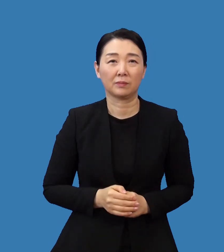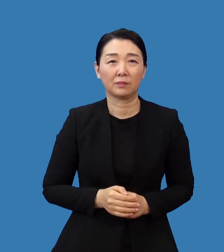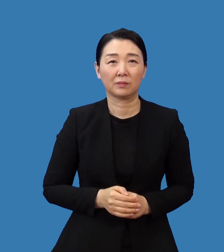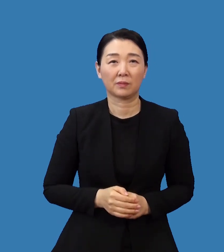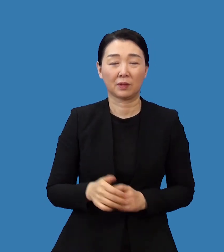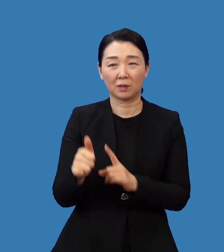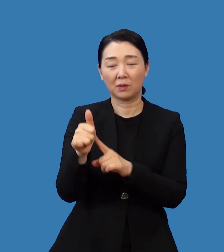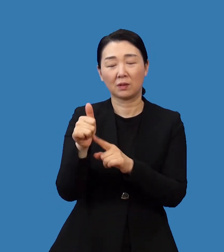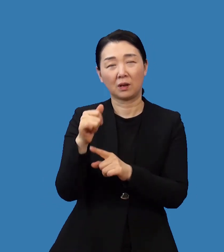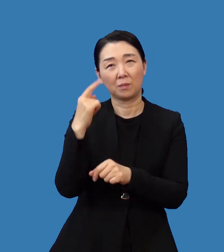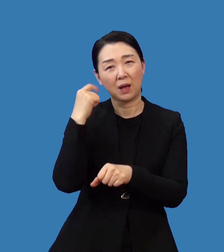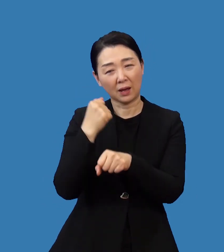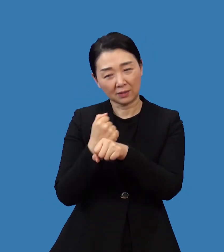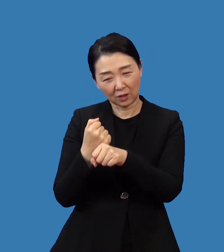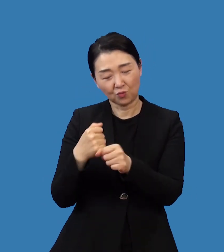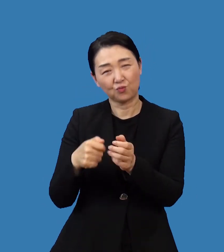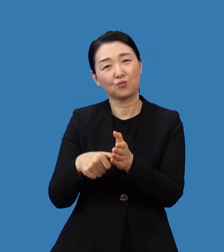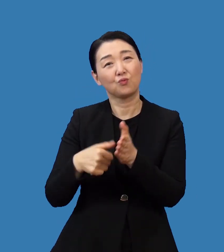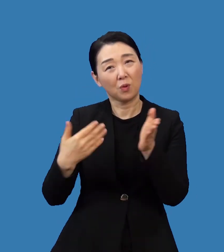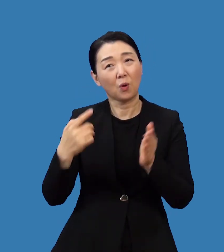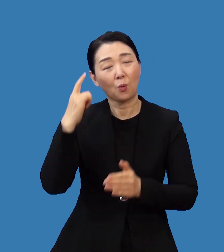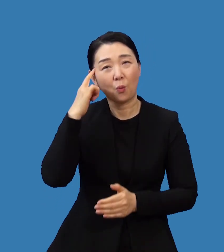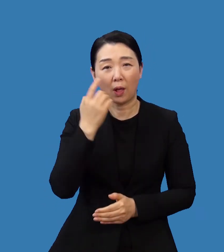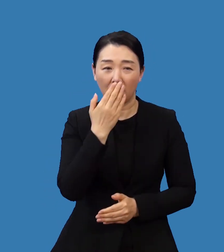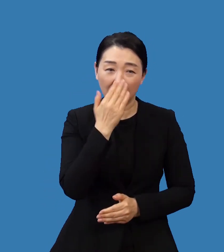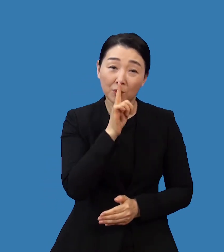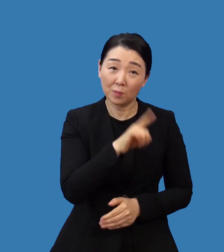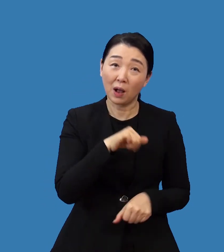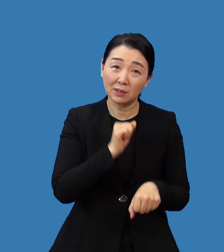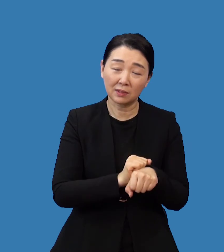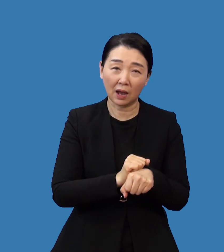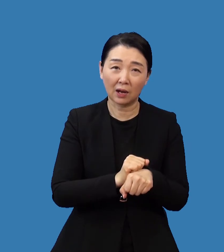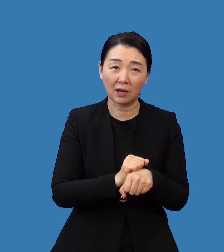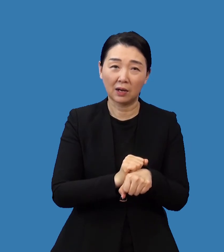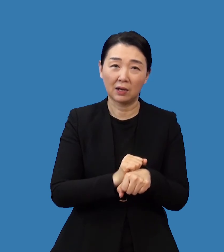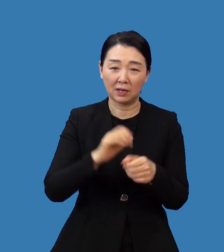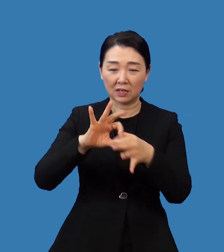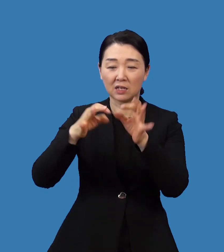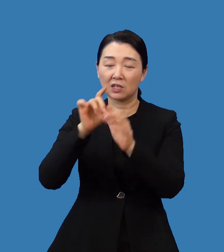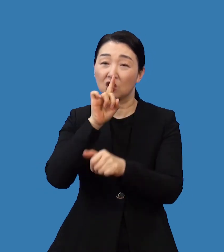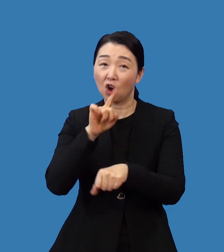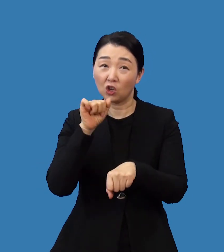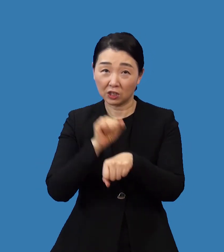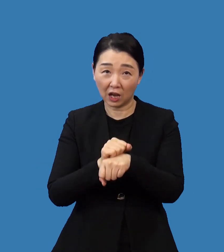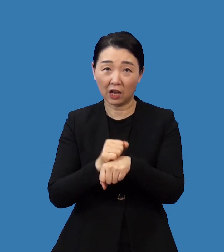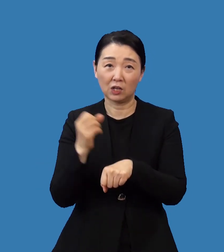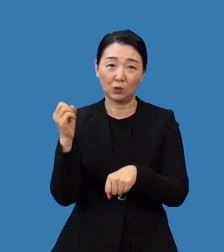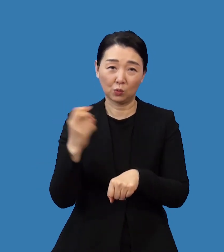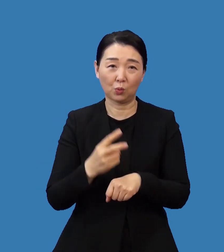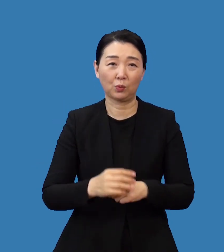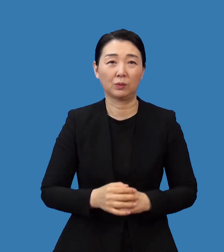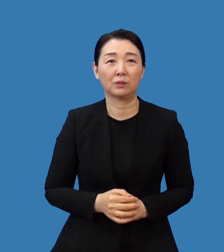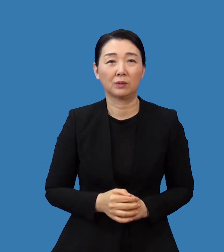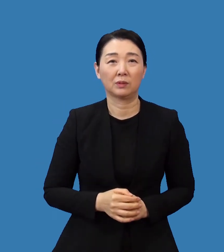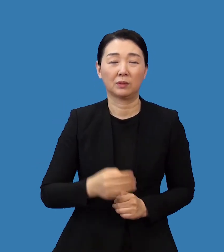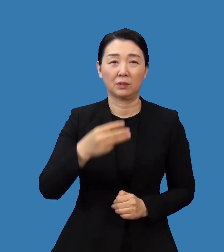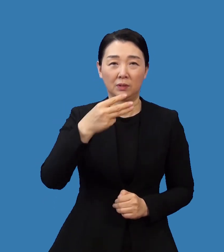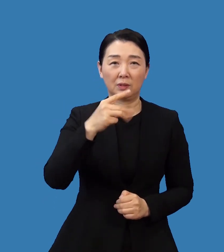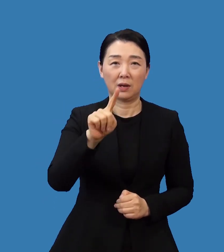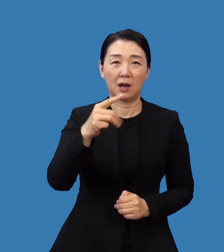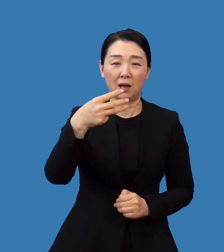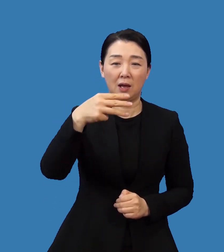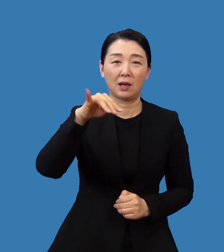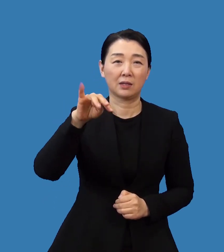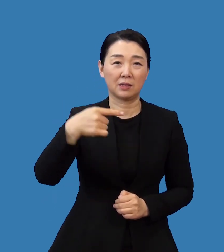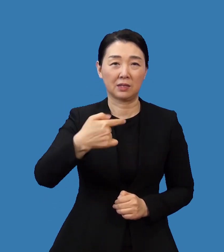대단한 학자예요. 히브리어도 잘했고 또 그리스어도 잘했고 또 그 당시에 많이 보편적으로 사용되는 라틴어도